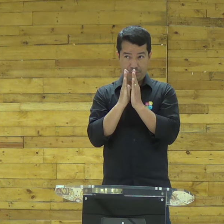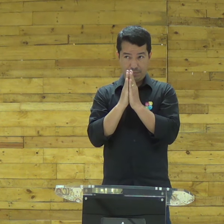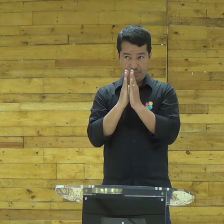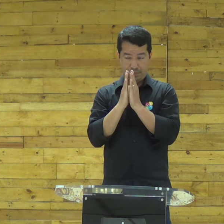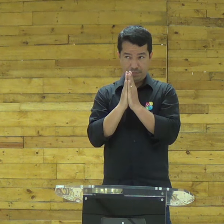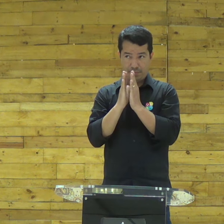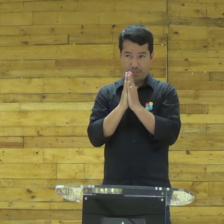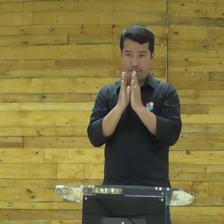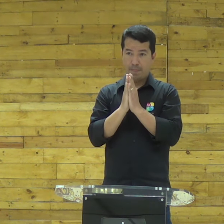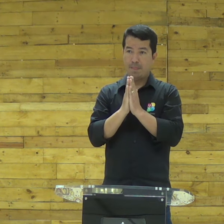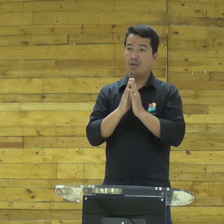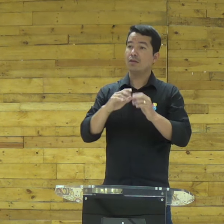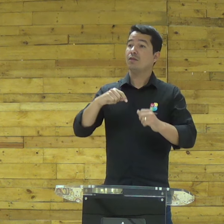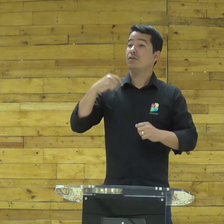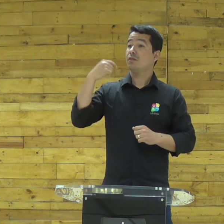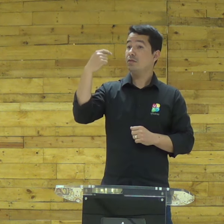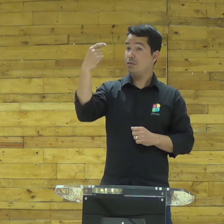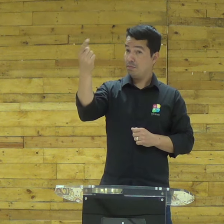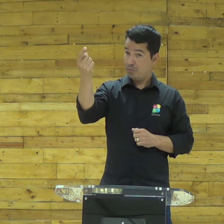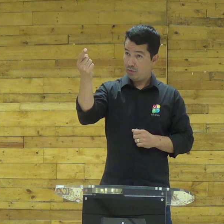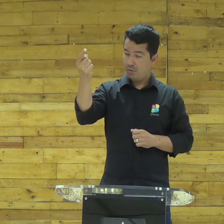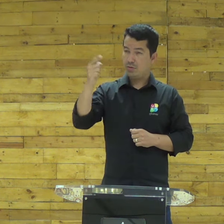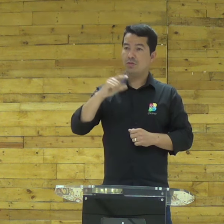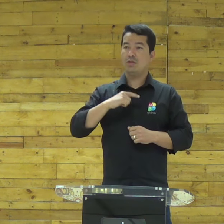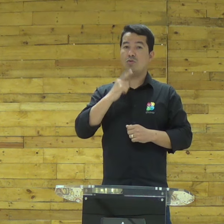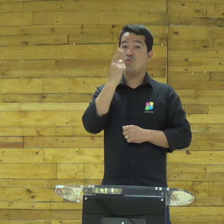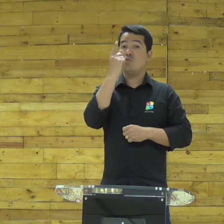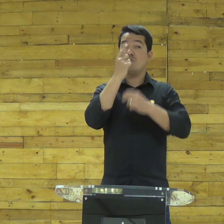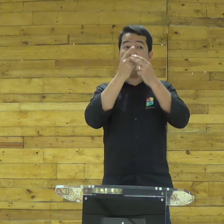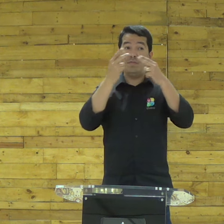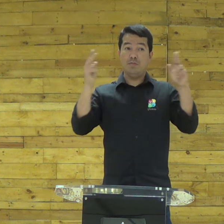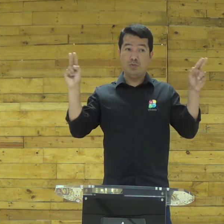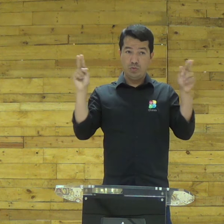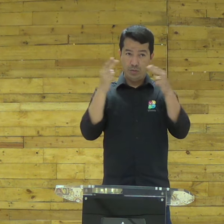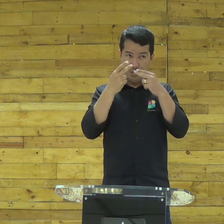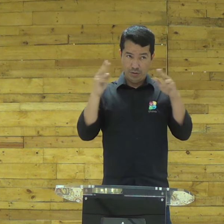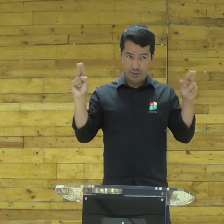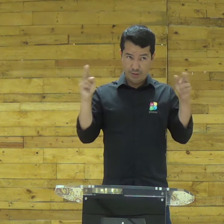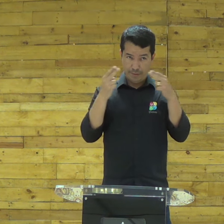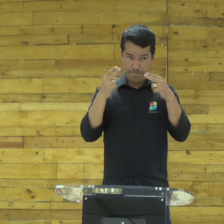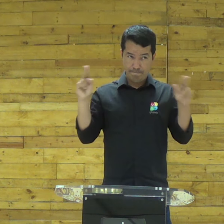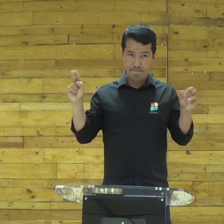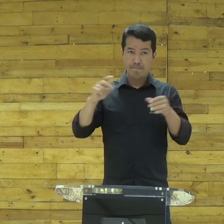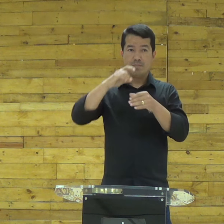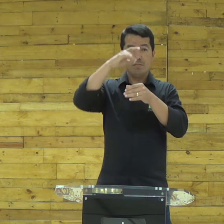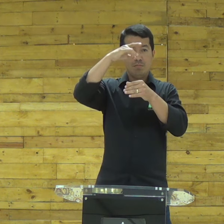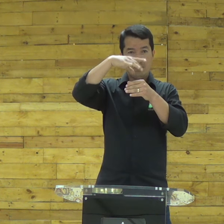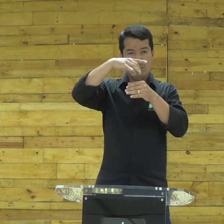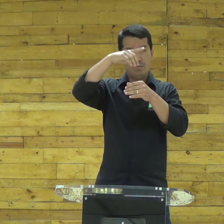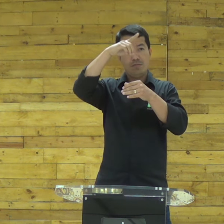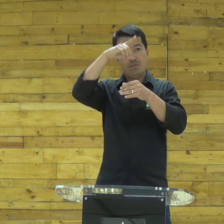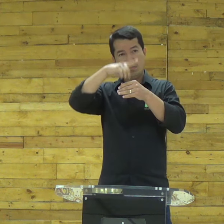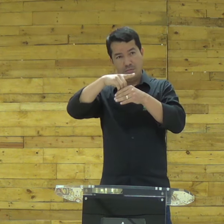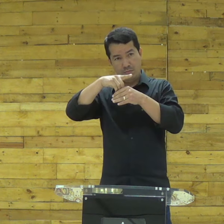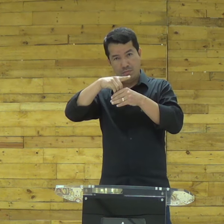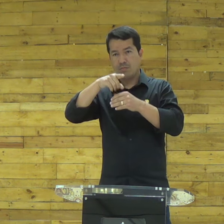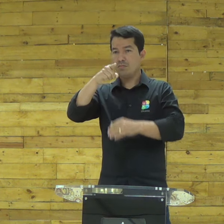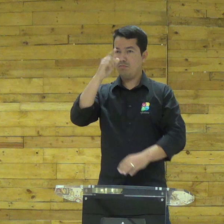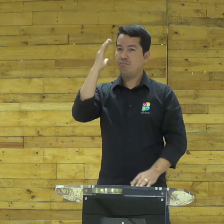nós vamos orar e após isso Nós faremos uma música entregaremos o